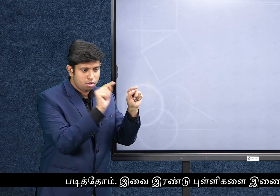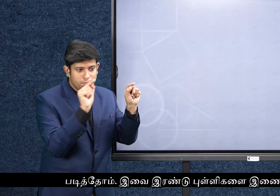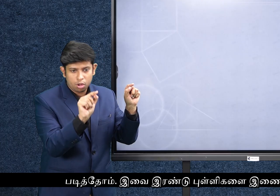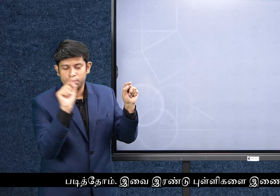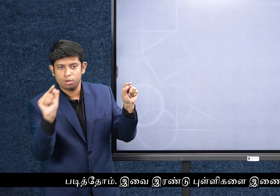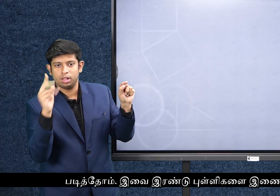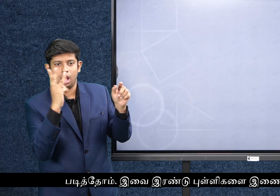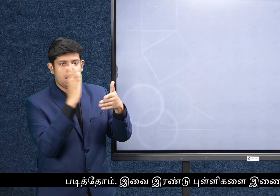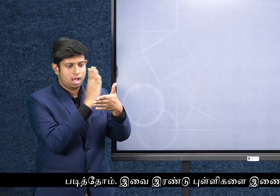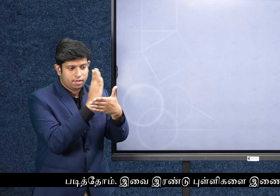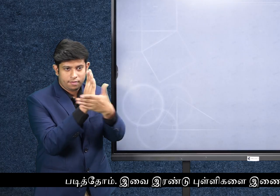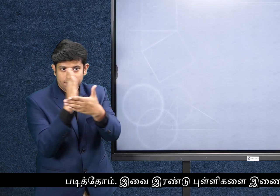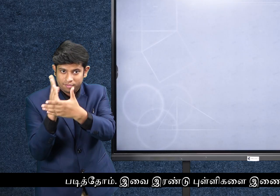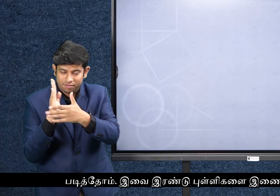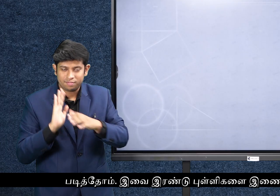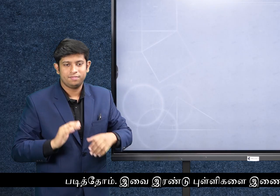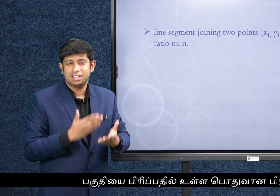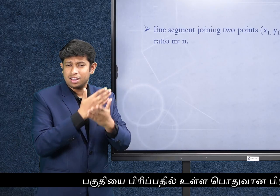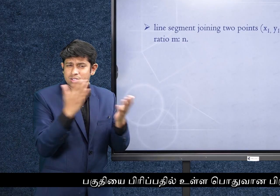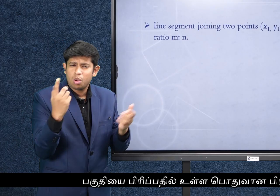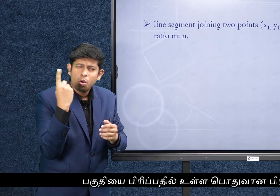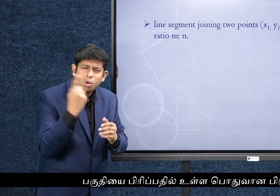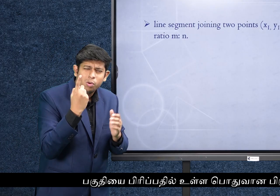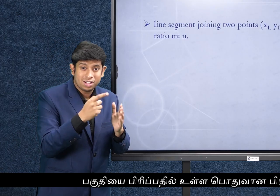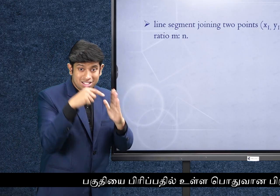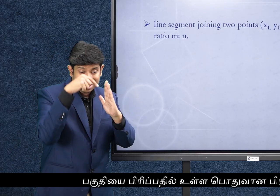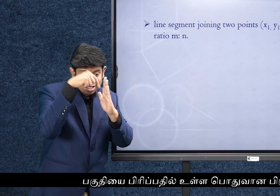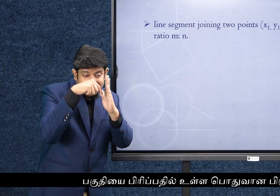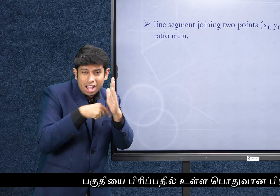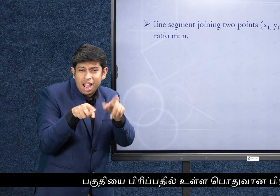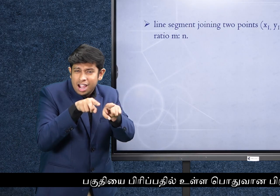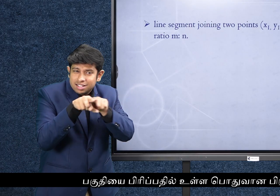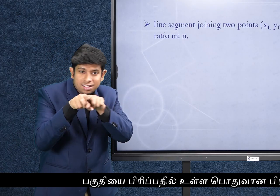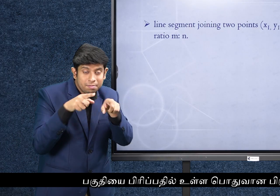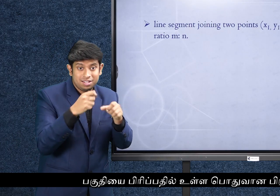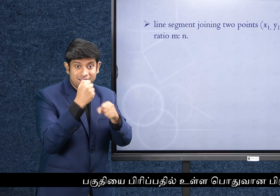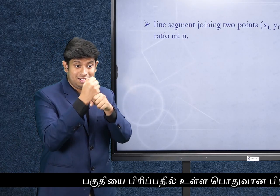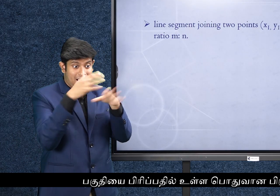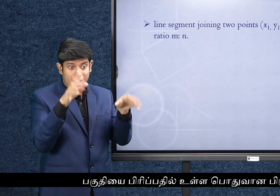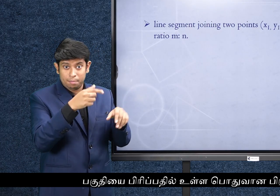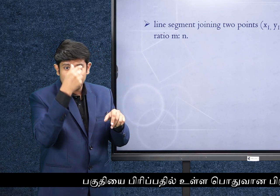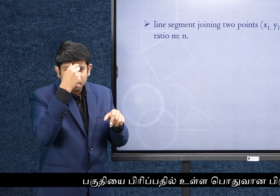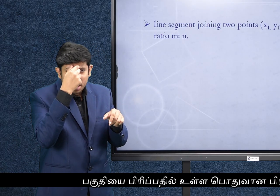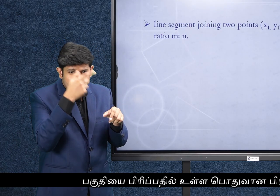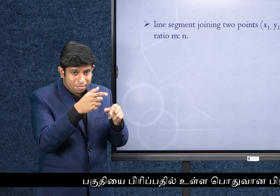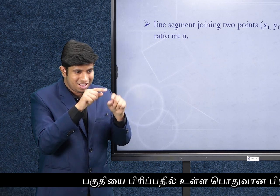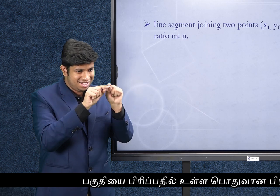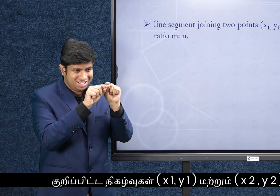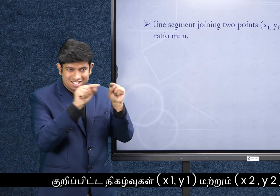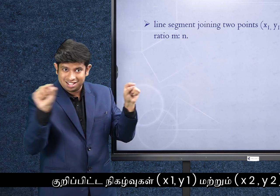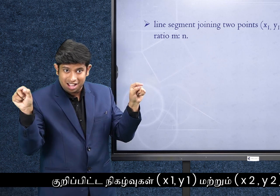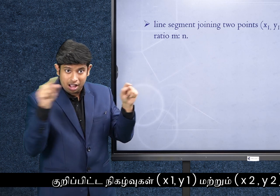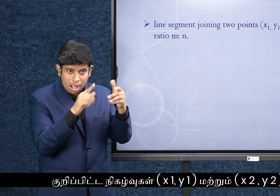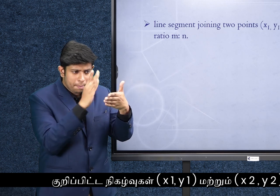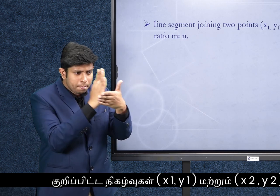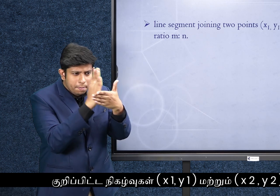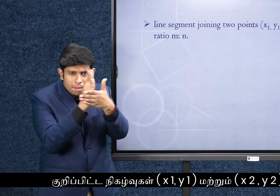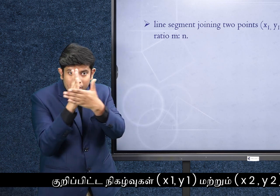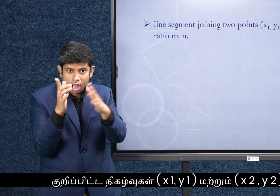ஒரு கோடு பகுதியை பிரிப்பதில் உள்ள பொதுவான பிரச்சனையின் குறிப்பிட்ட நிகழ்வுகள். அடைப்புக்குறிக்குள் எக்ஸ் கீழ்